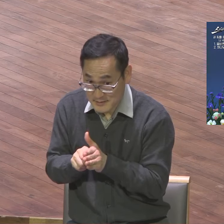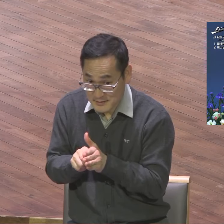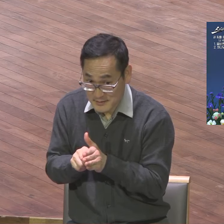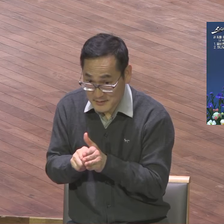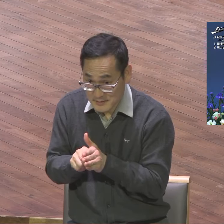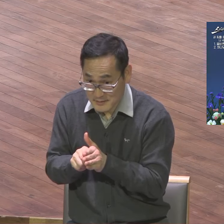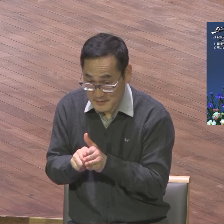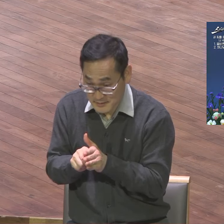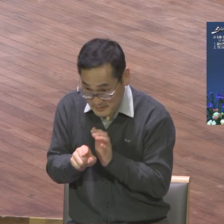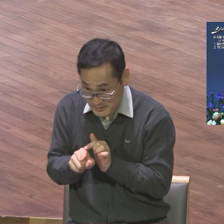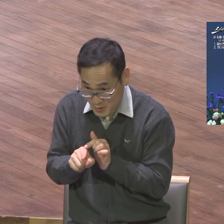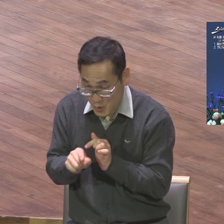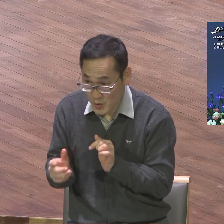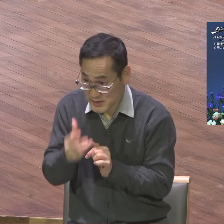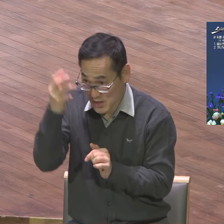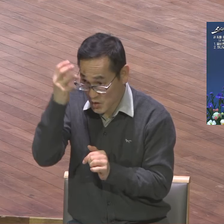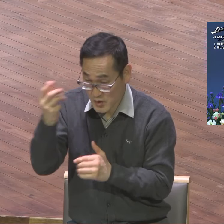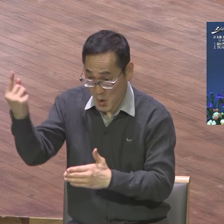성령의 능력을 말합니다.